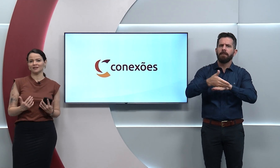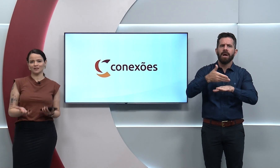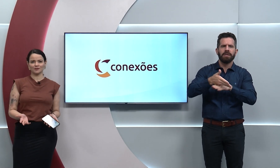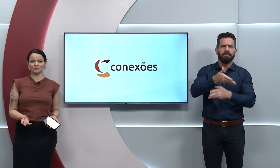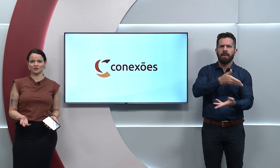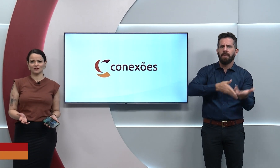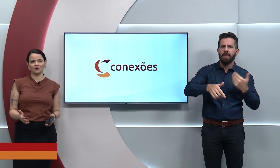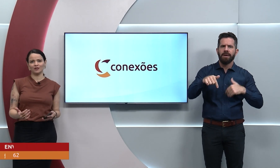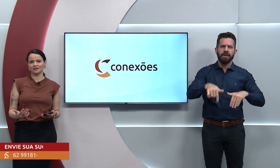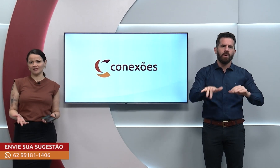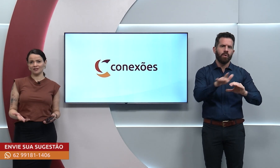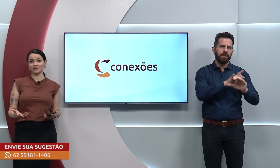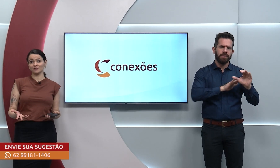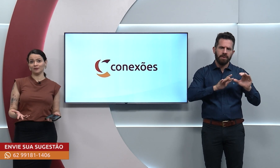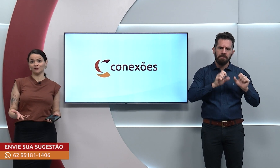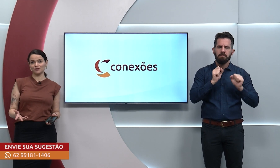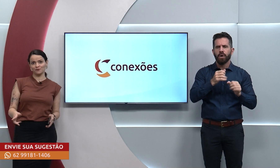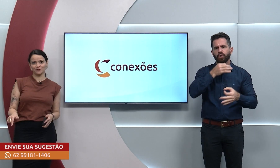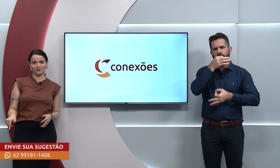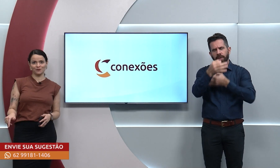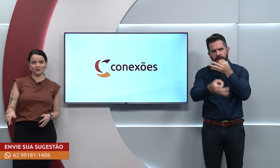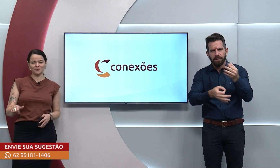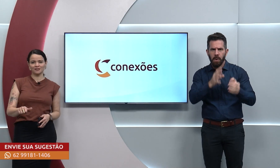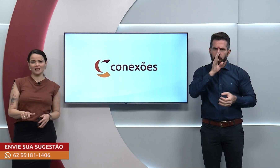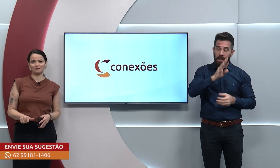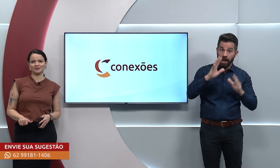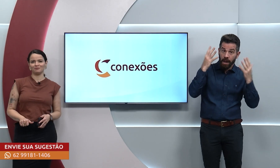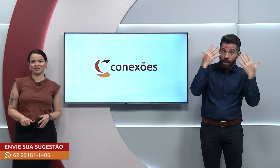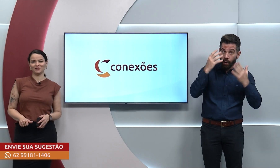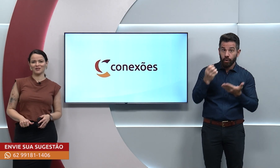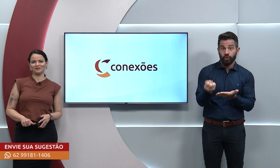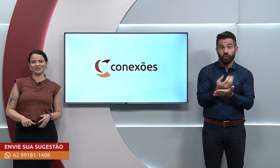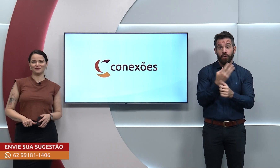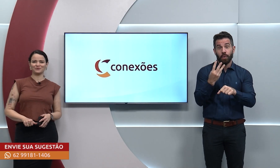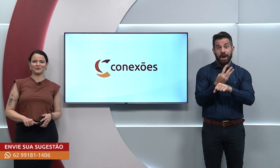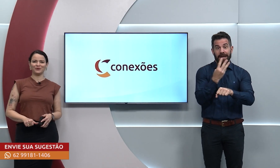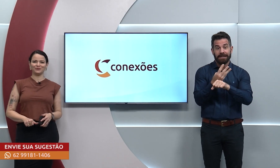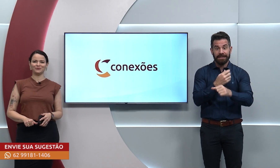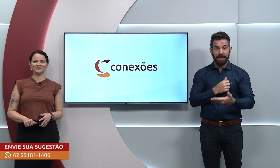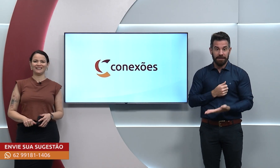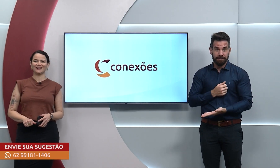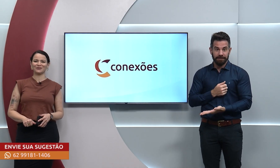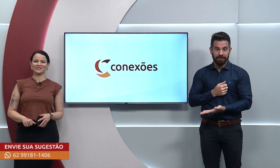É só mandar suas sugestões, críticas ou elogios no nosso WhatsApp,